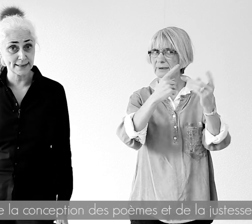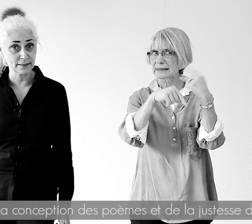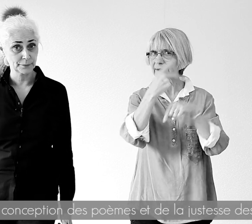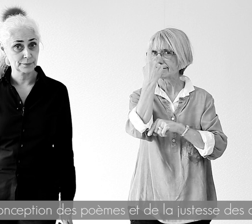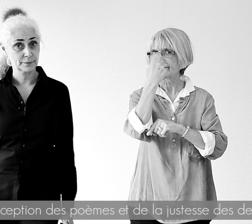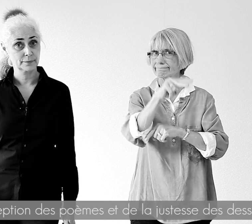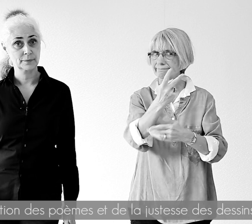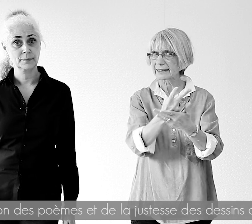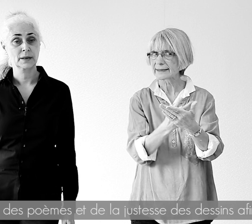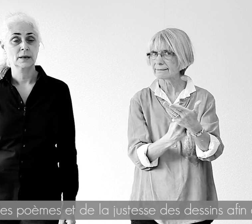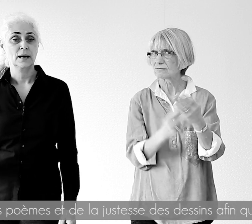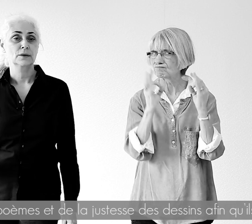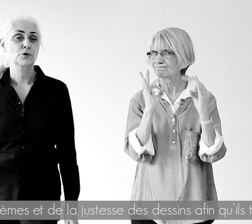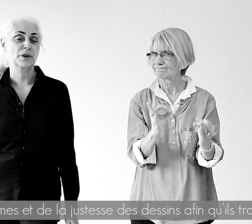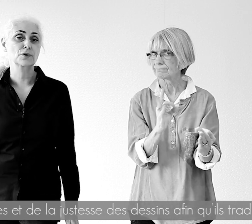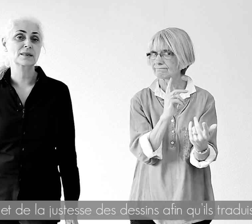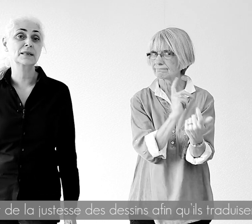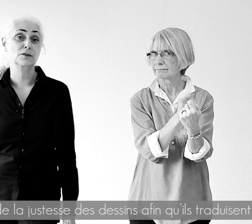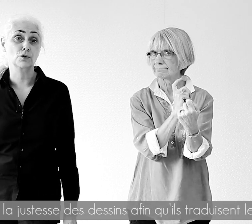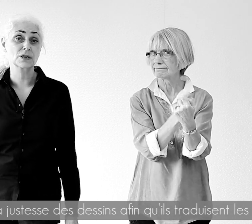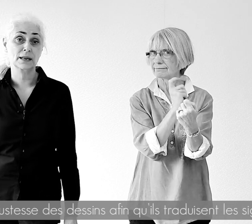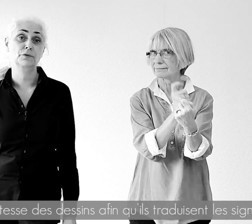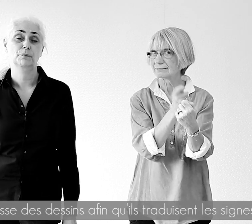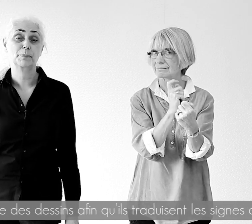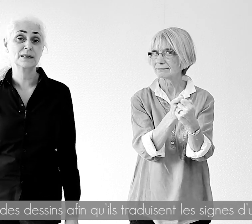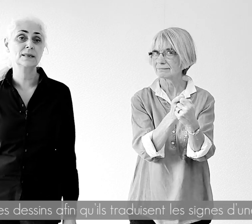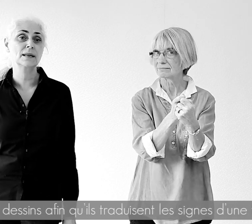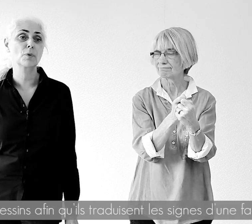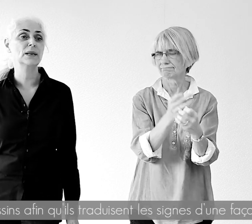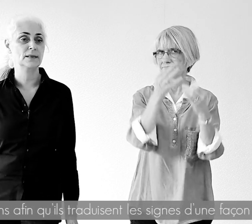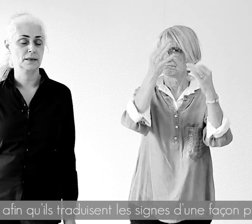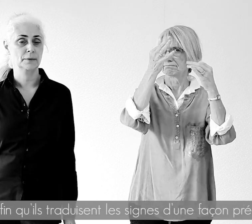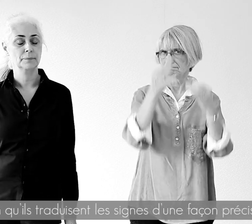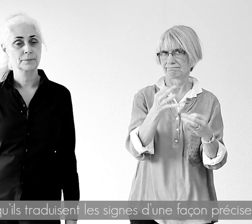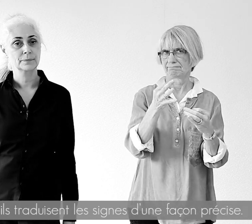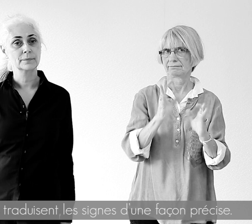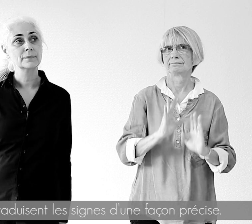dessins, de façon à ce qu'ils transcrivent précisément les signes.